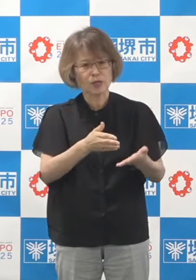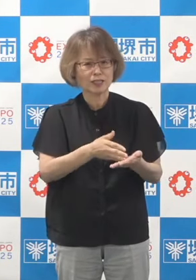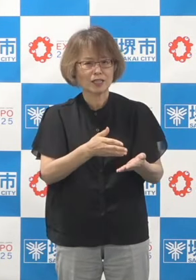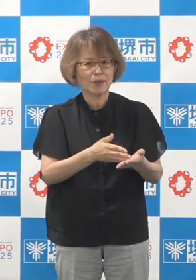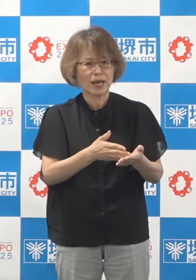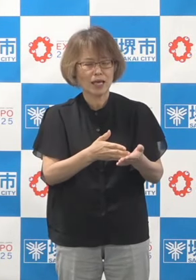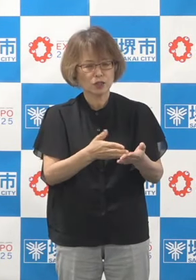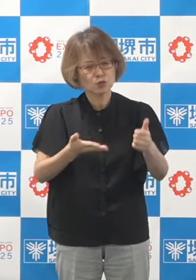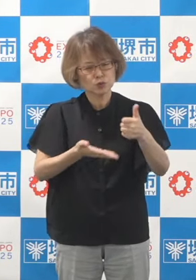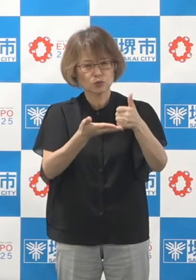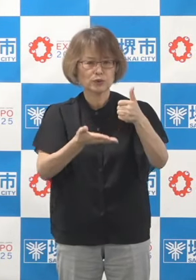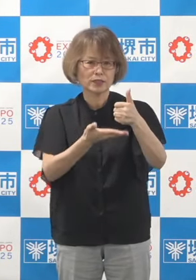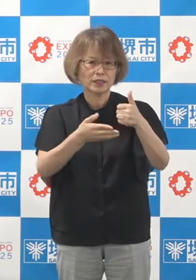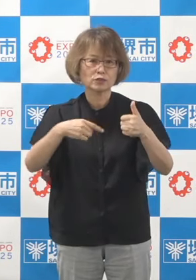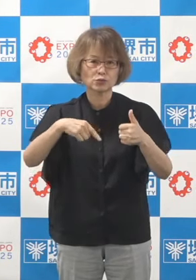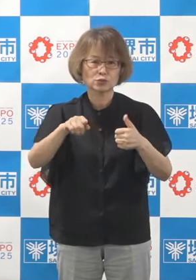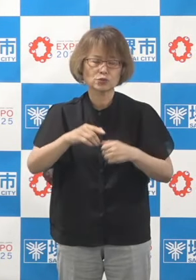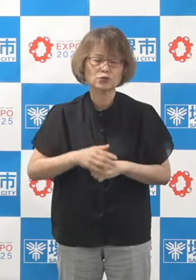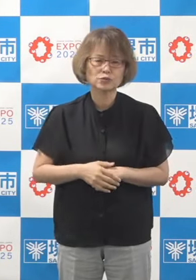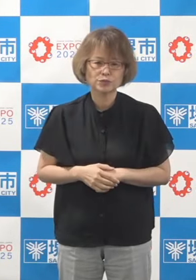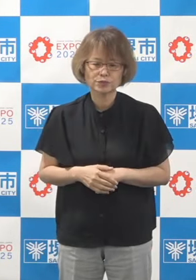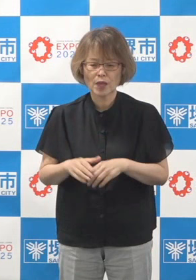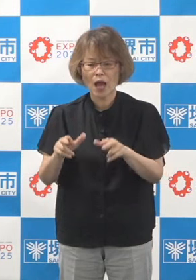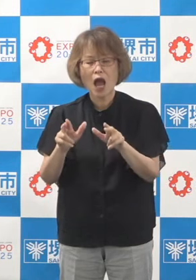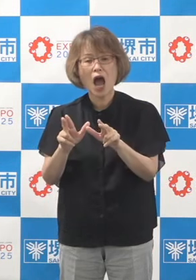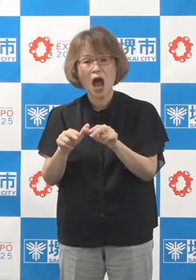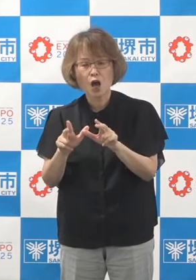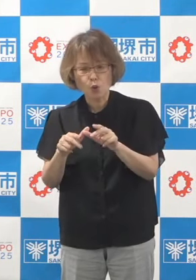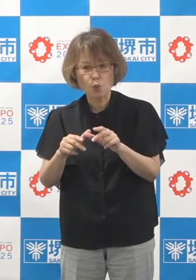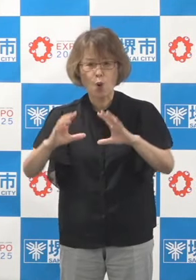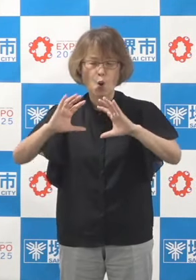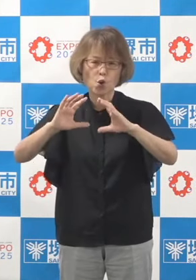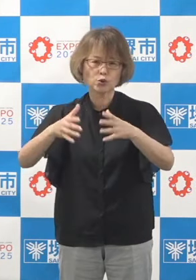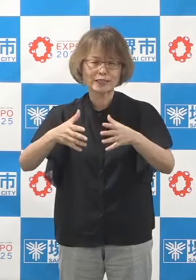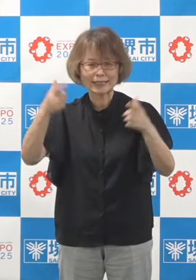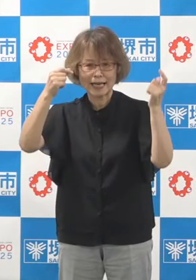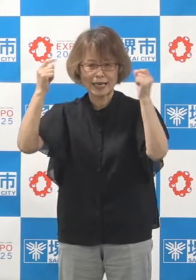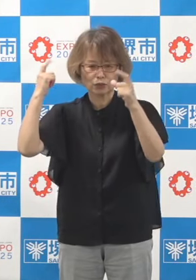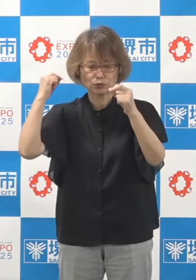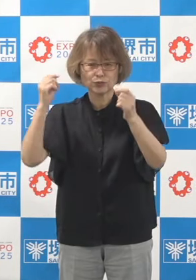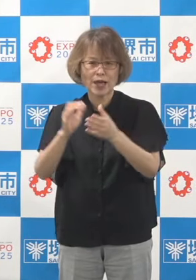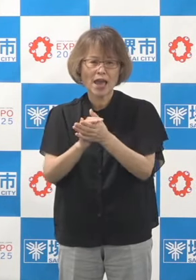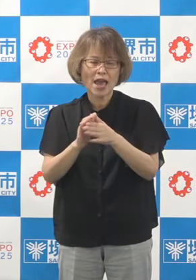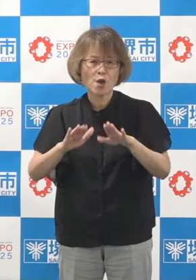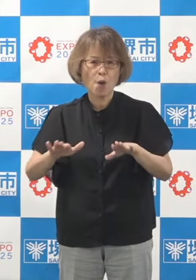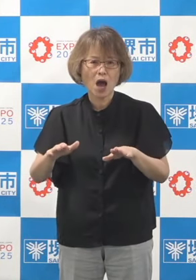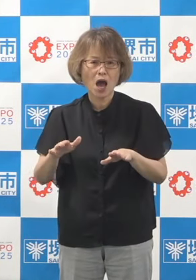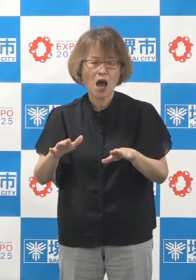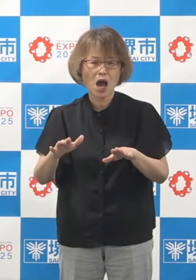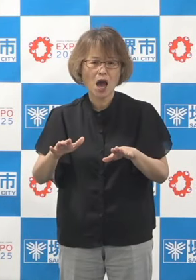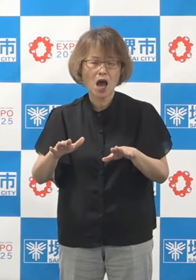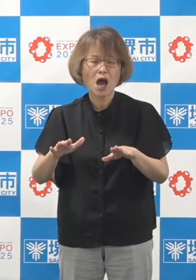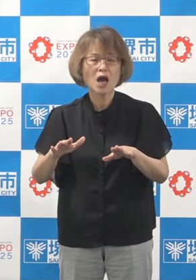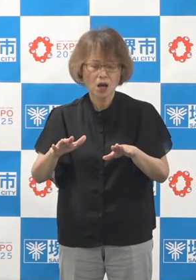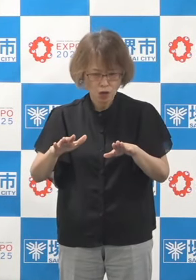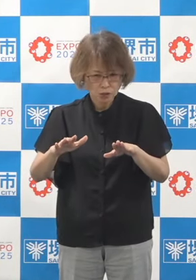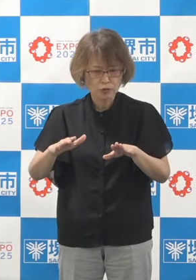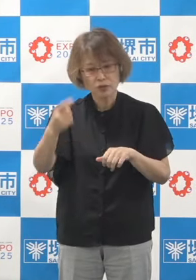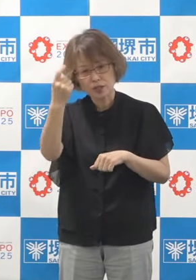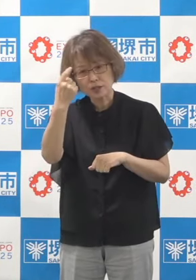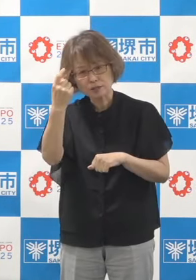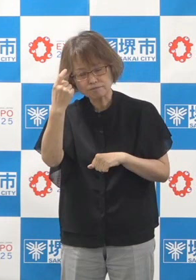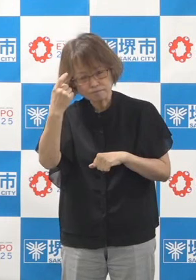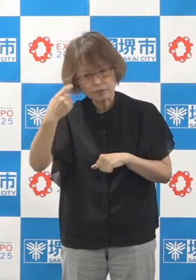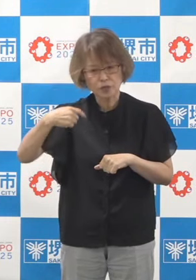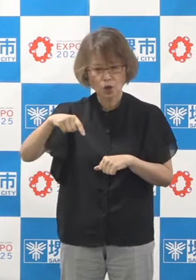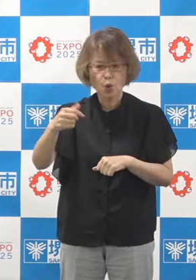。羽衣国際大学で平和学を専門分野とする講師に協力